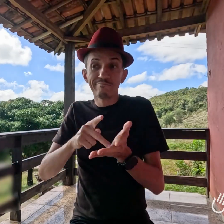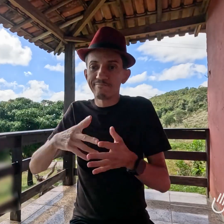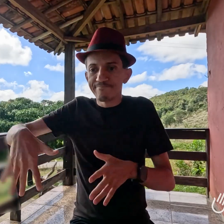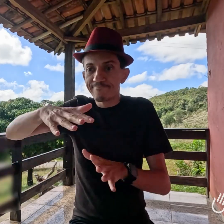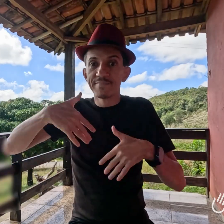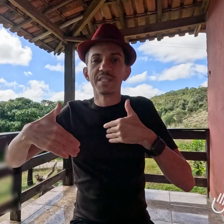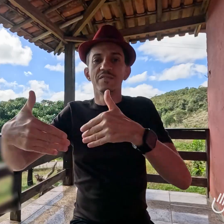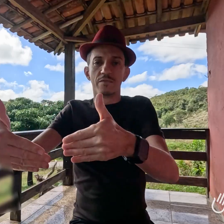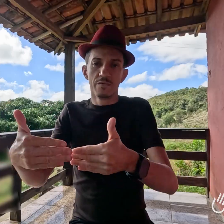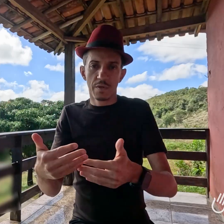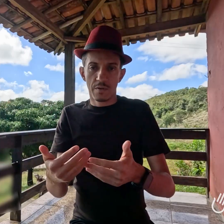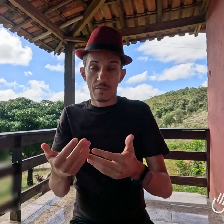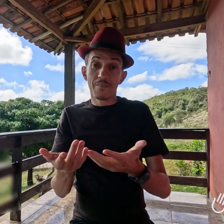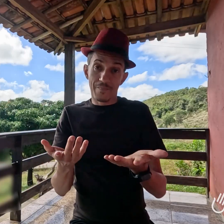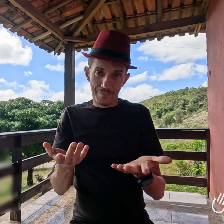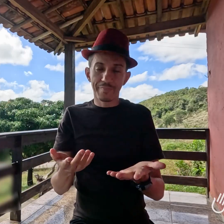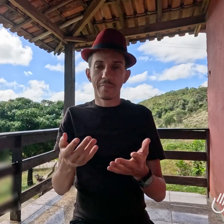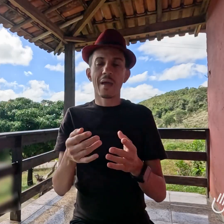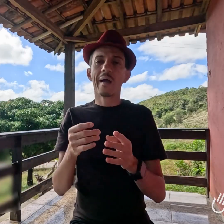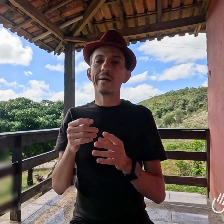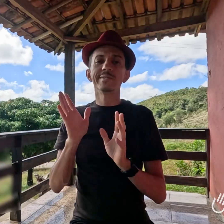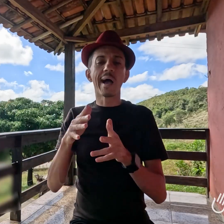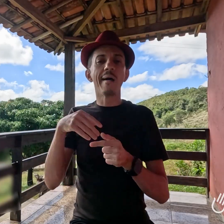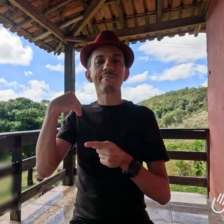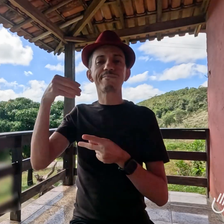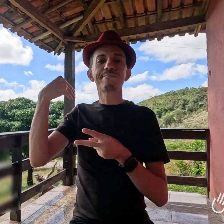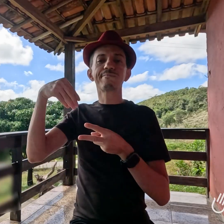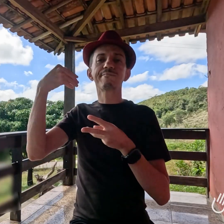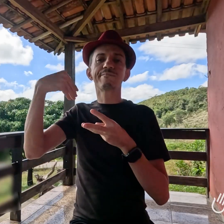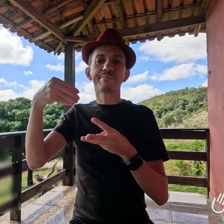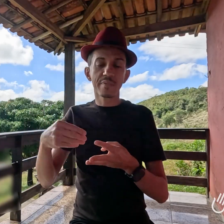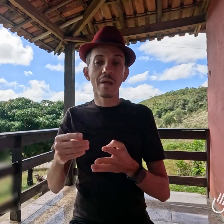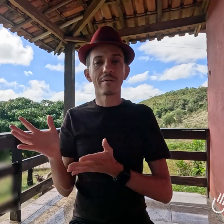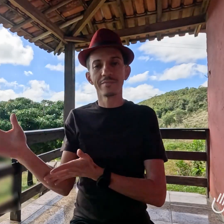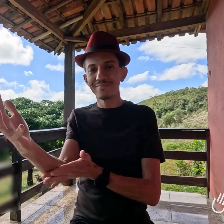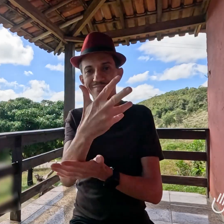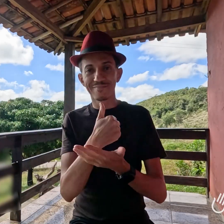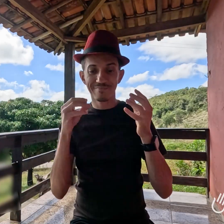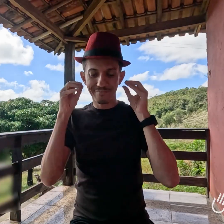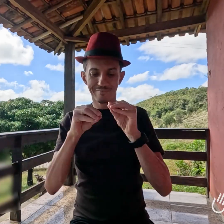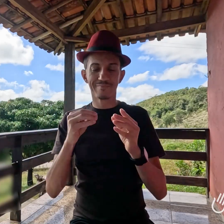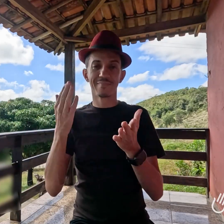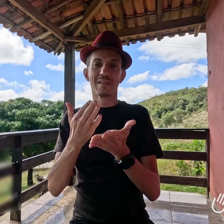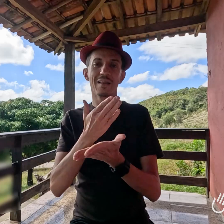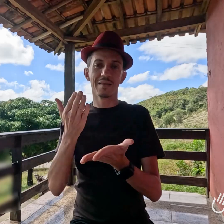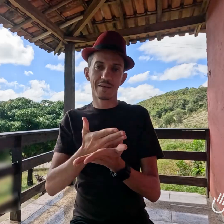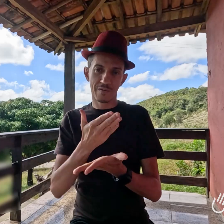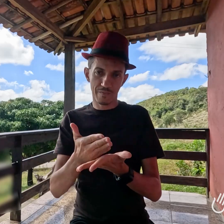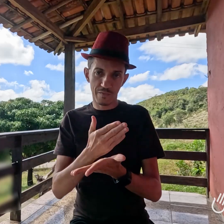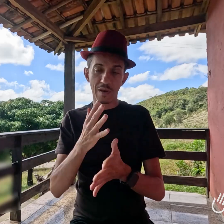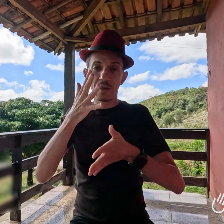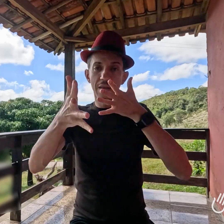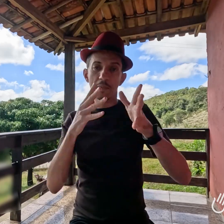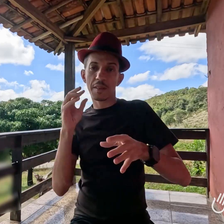aula, desde o ensino fundamental, técnico, ensino médio, ensino superior, os